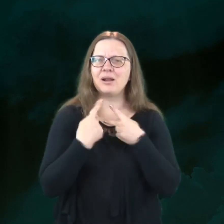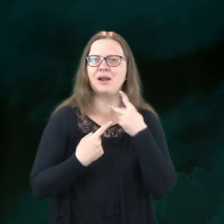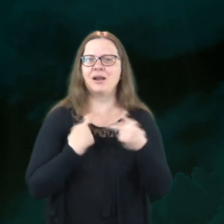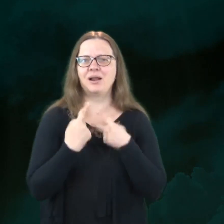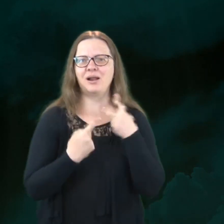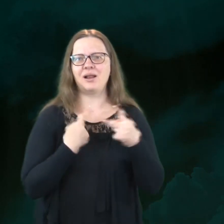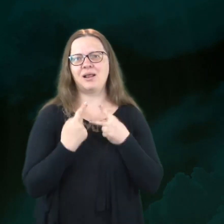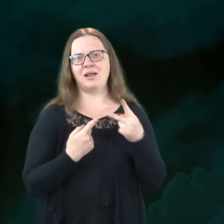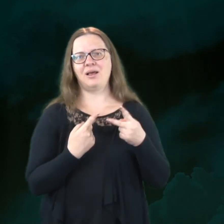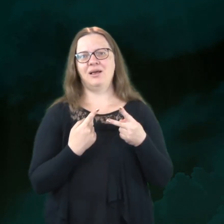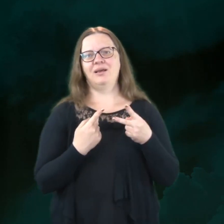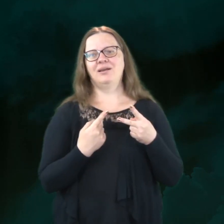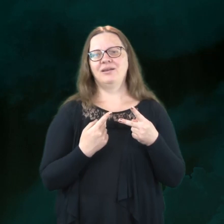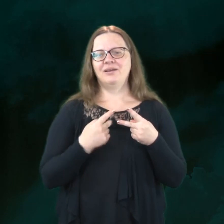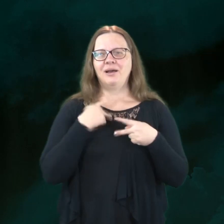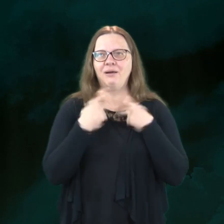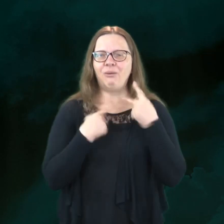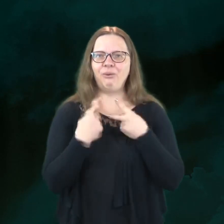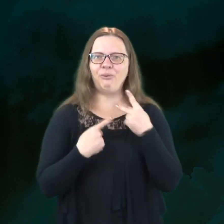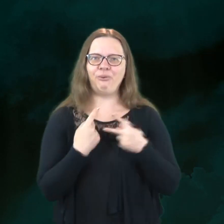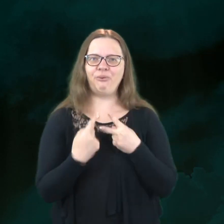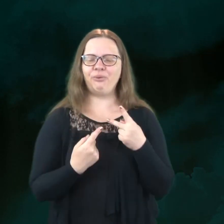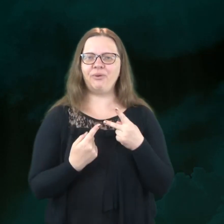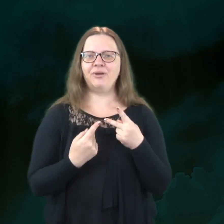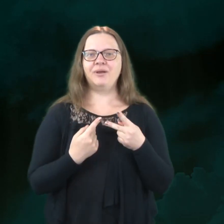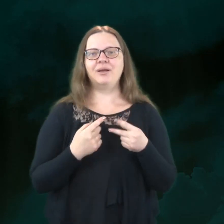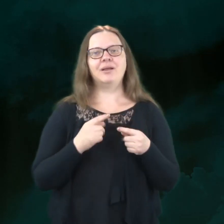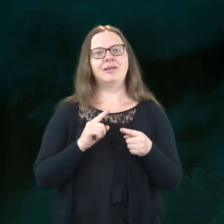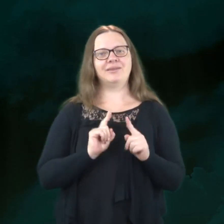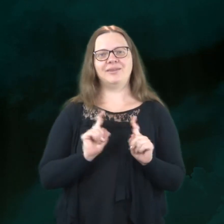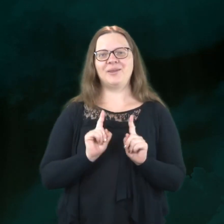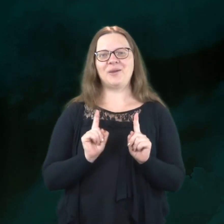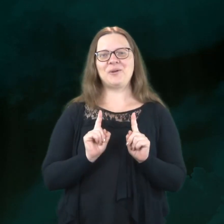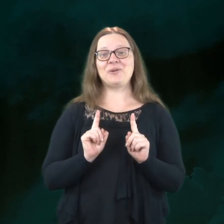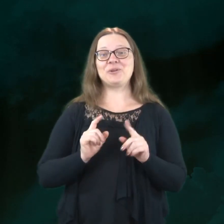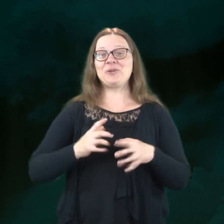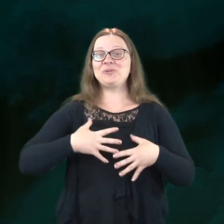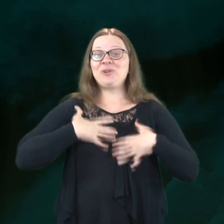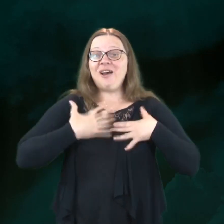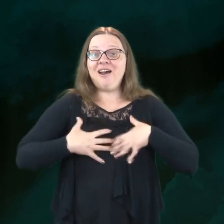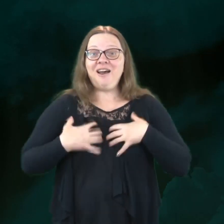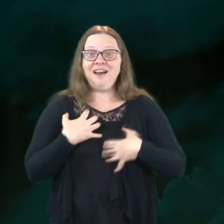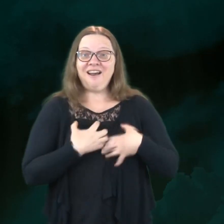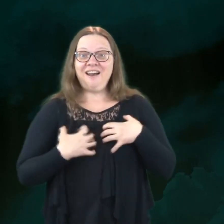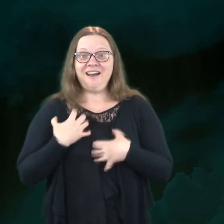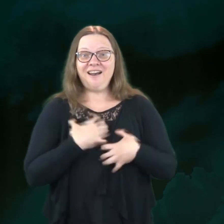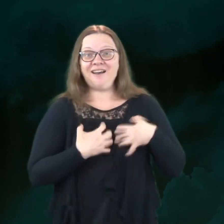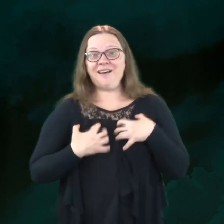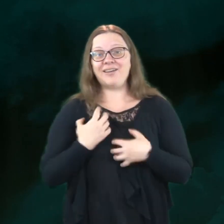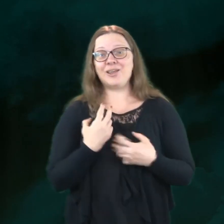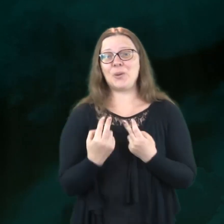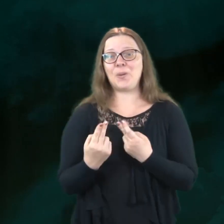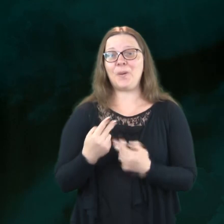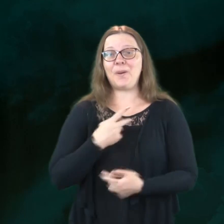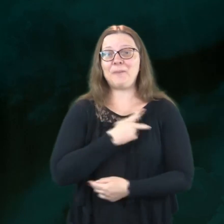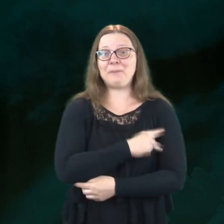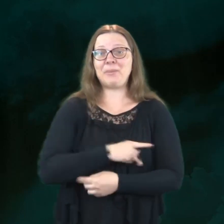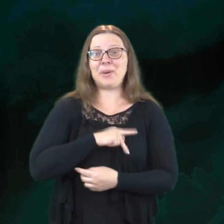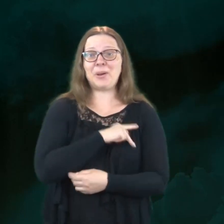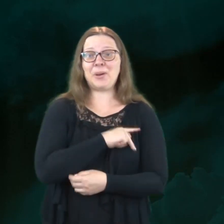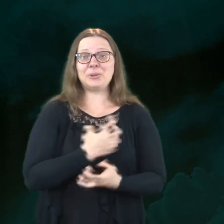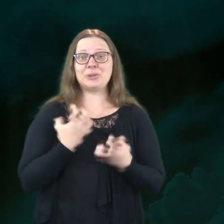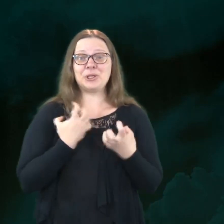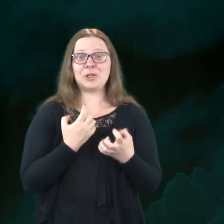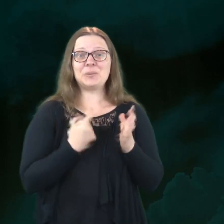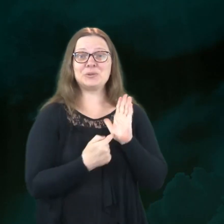não é problema do Covid. Eu na verdade, estou muito afoito, né, como Paulo, querendo mostrar uma coisa